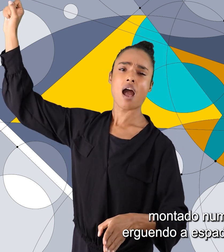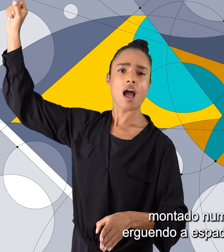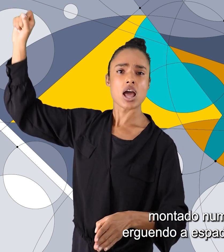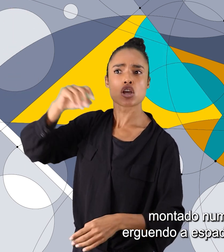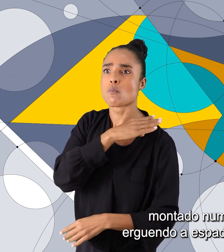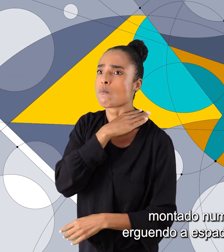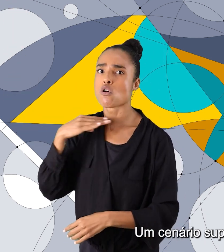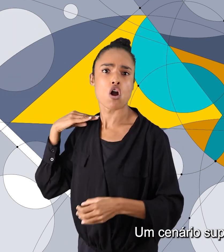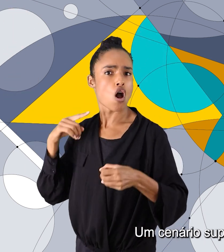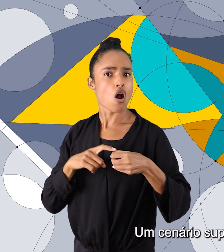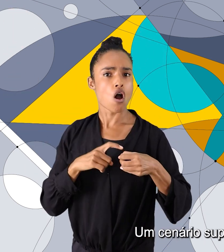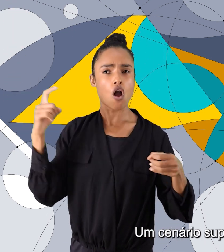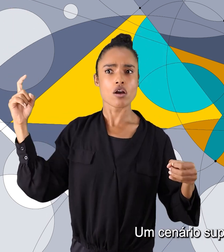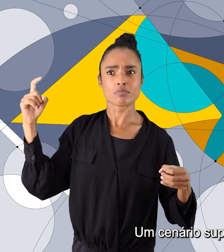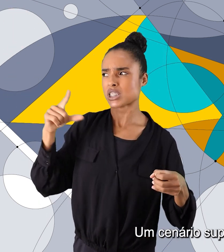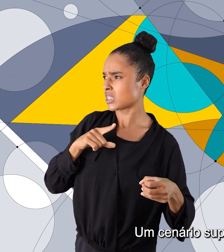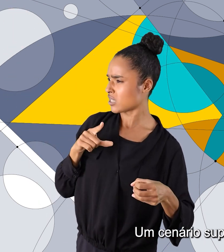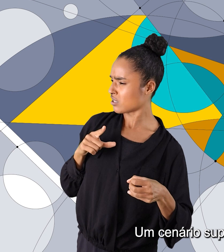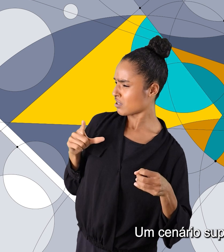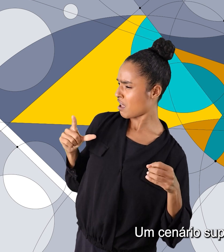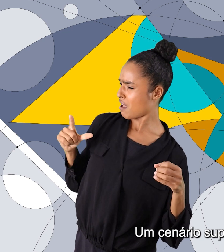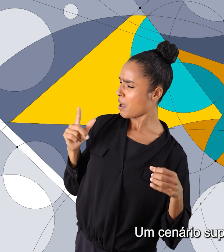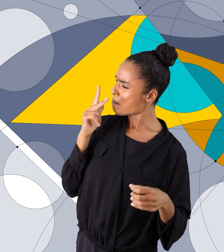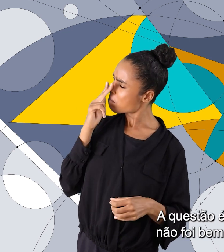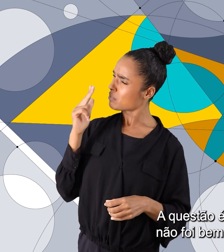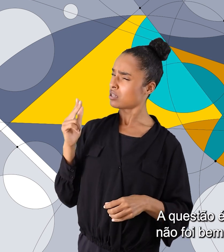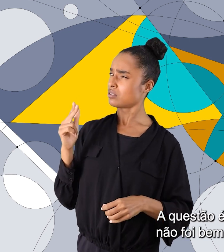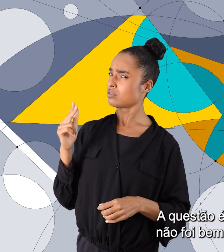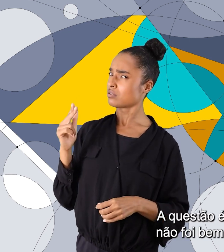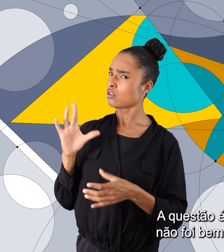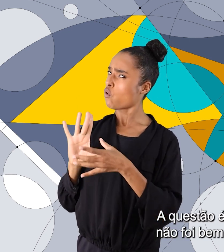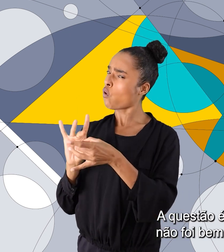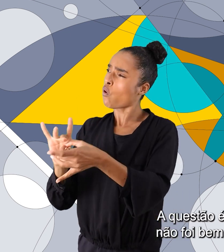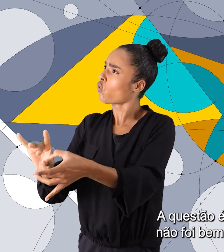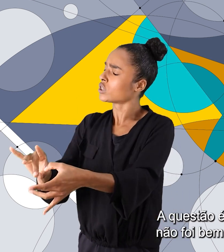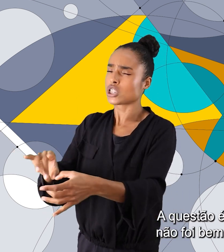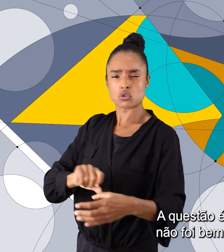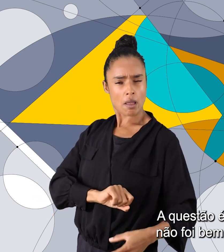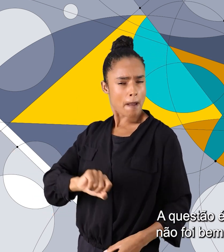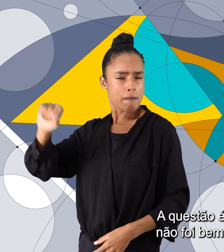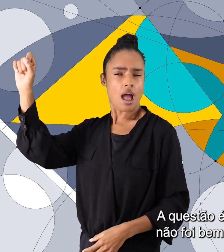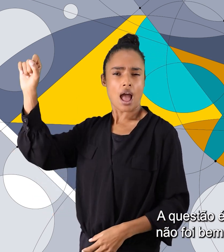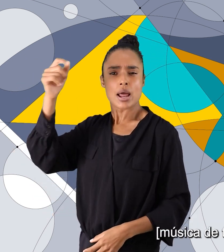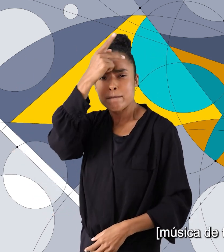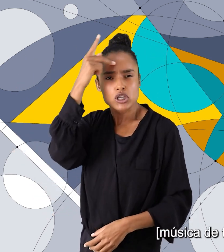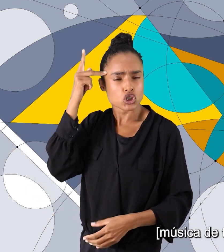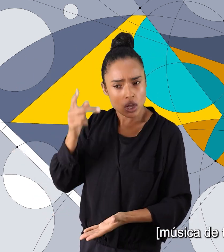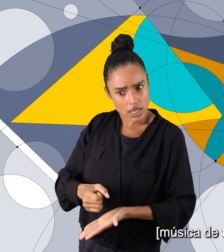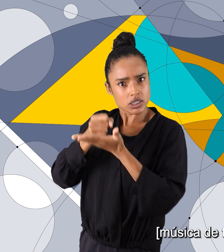espada e gritando. Um cenário super-heróico. A questão é que não foi bem